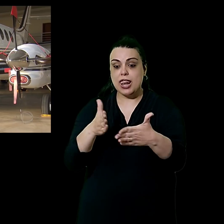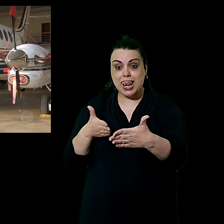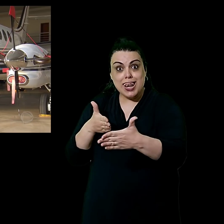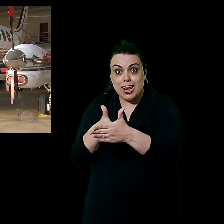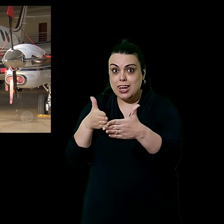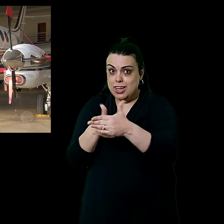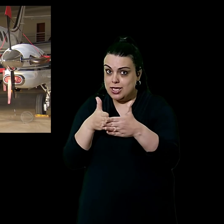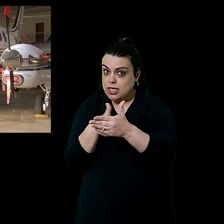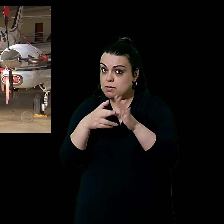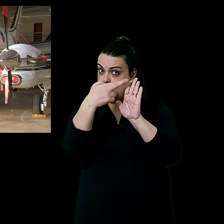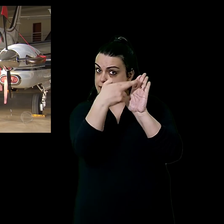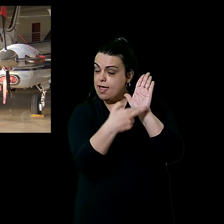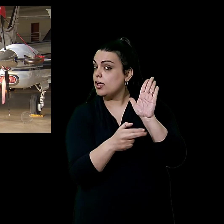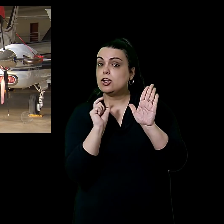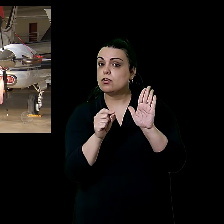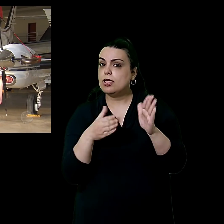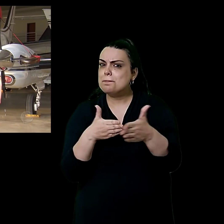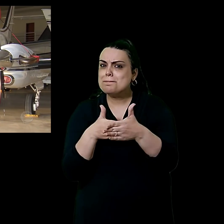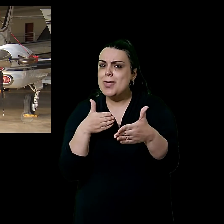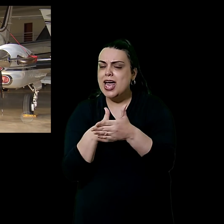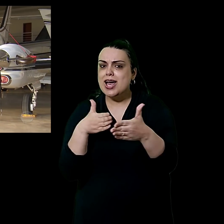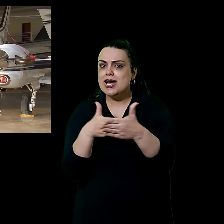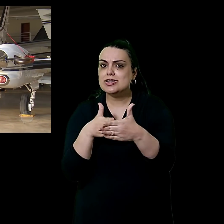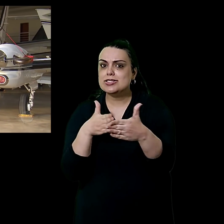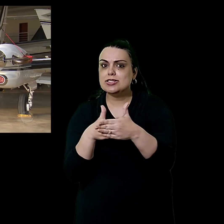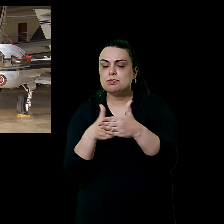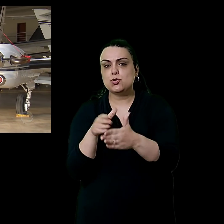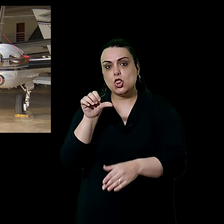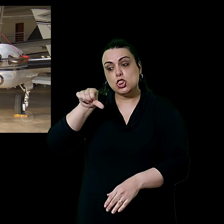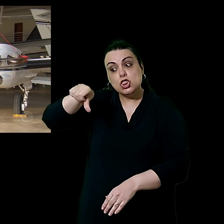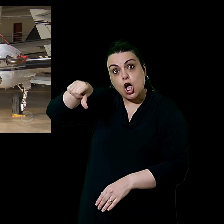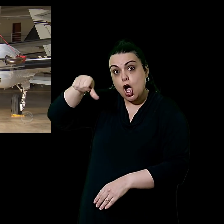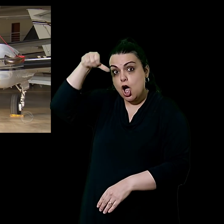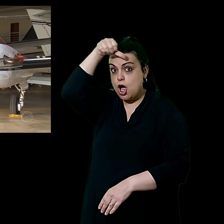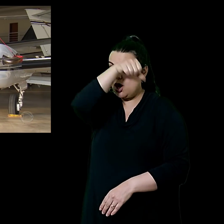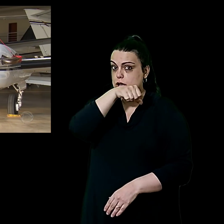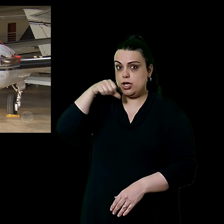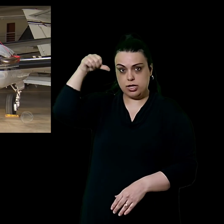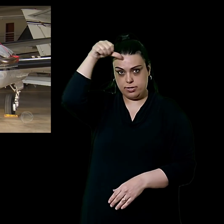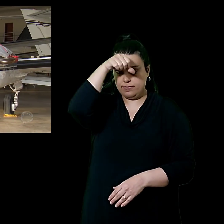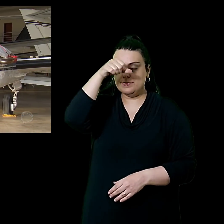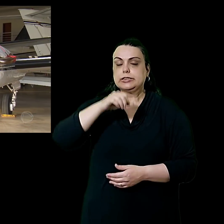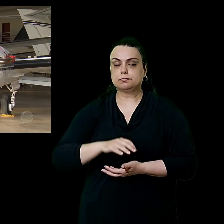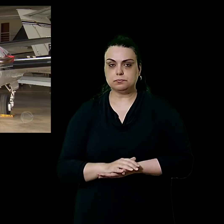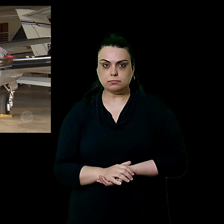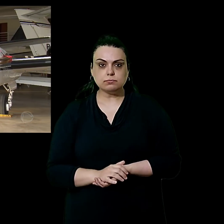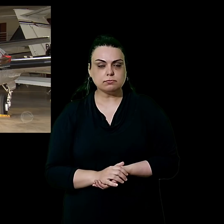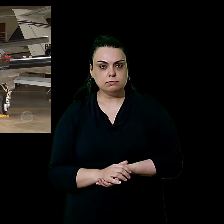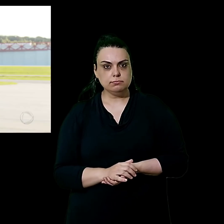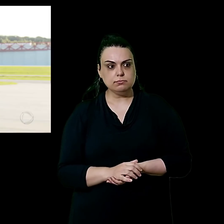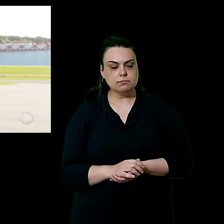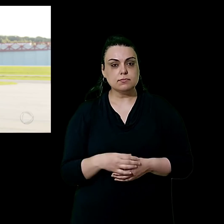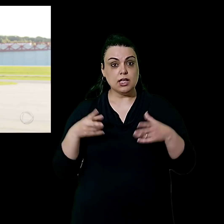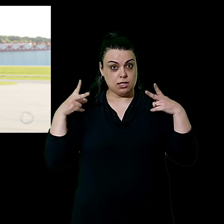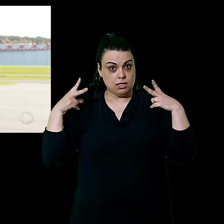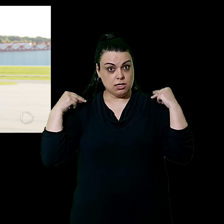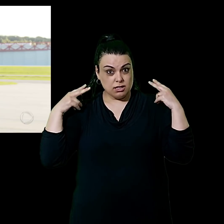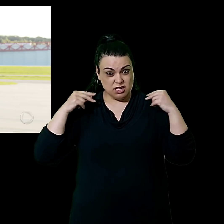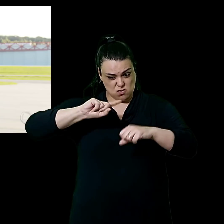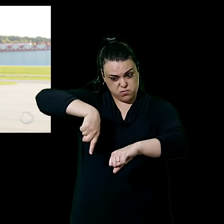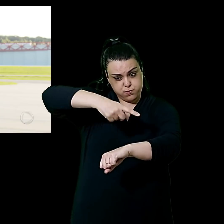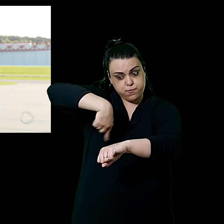o limite para a categoria deles não deve ultrapassar as 9 horas trabalhadas. O excesso de